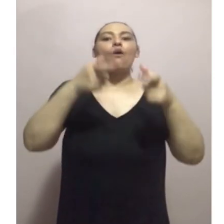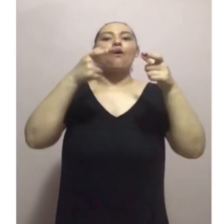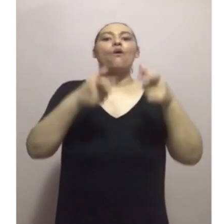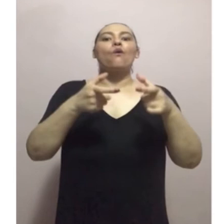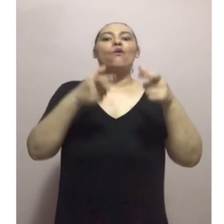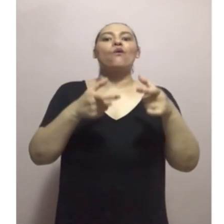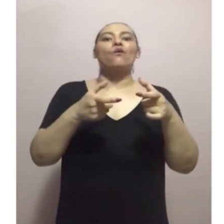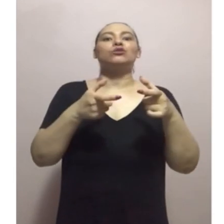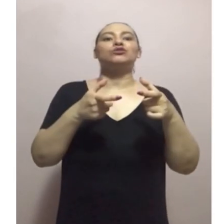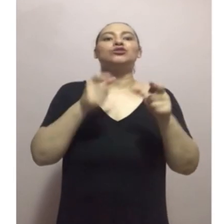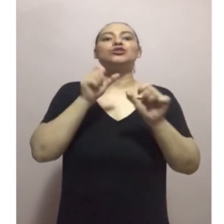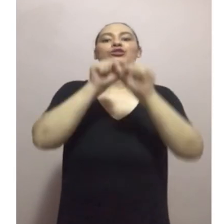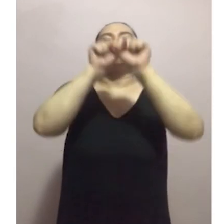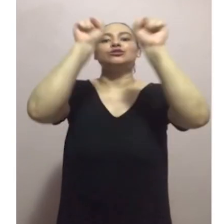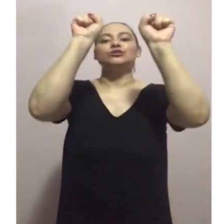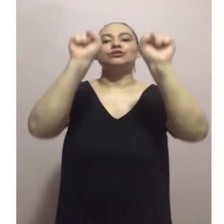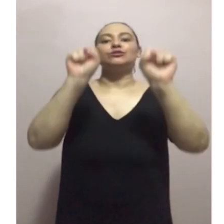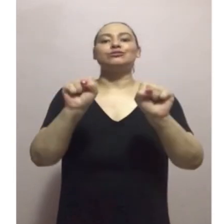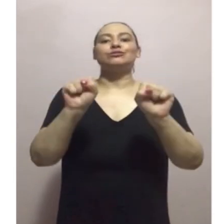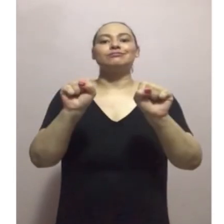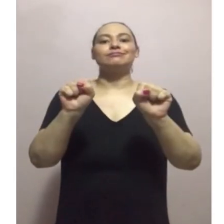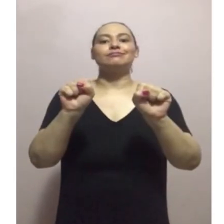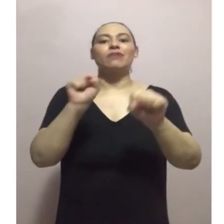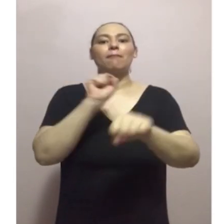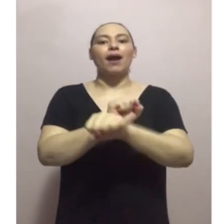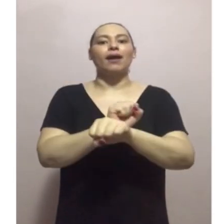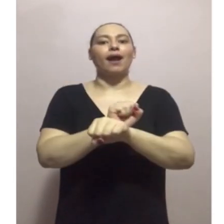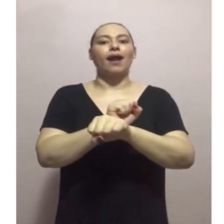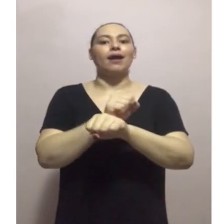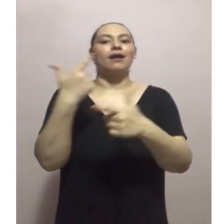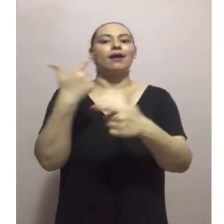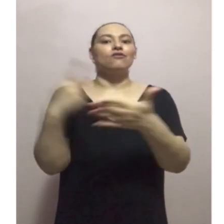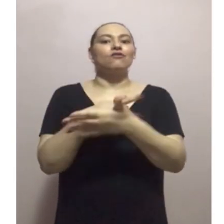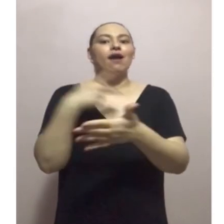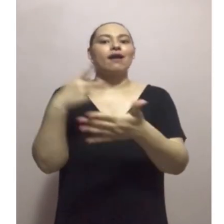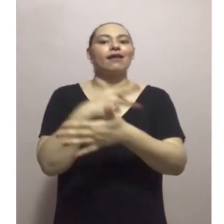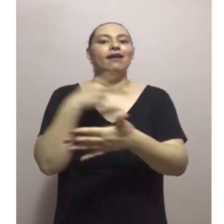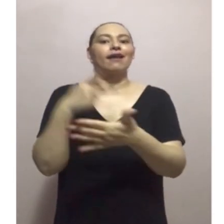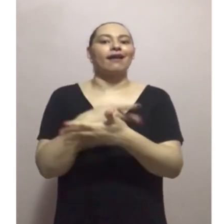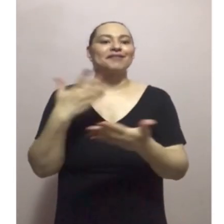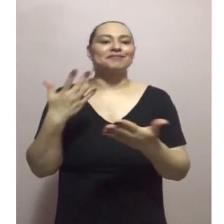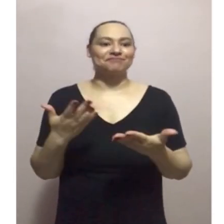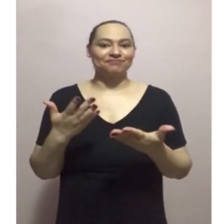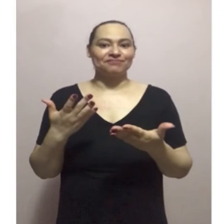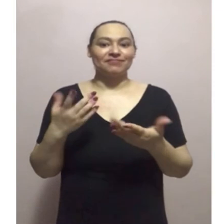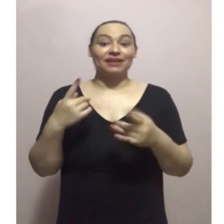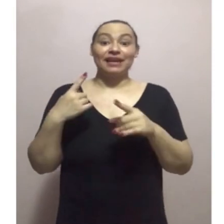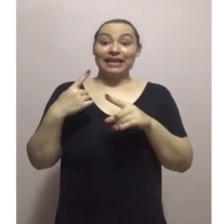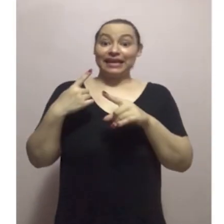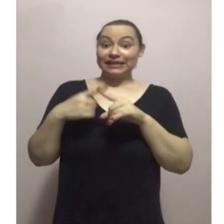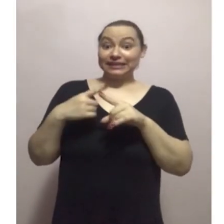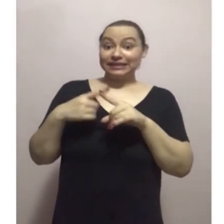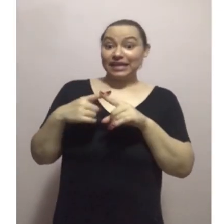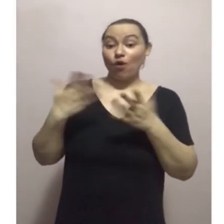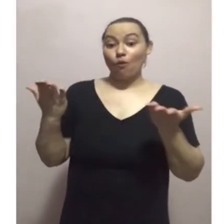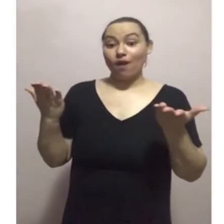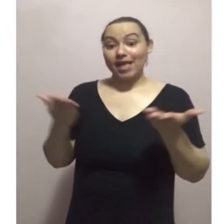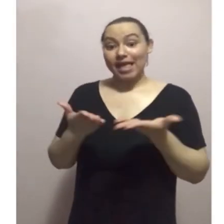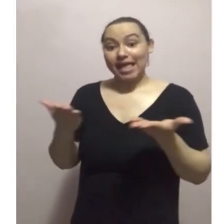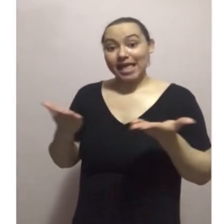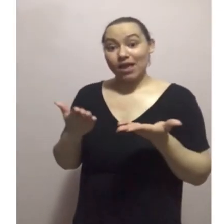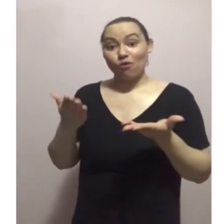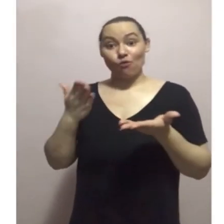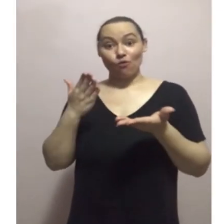aonde o encadeamento de códigos e sistema vai dar pau. Foram muitos aprendizados, né? Essa questão da alimentação, daí